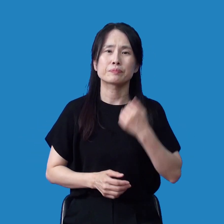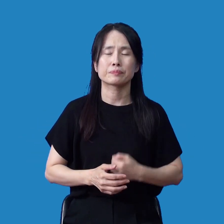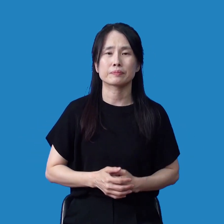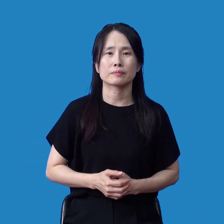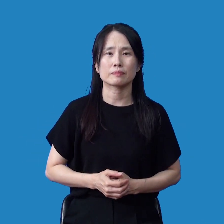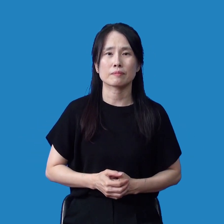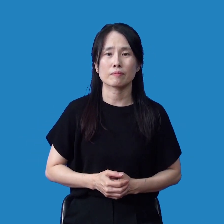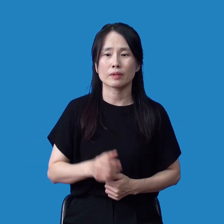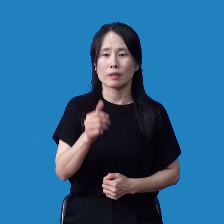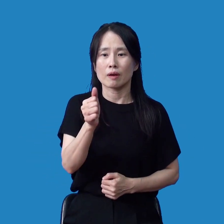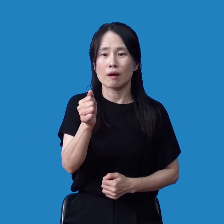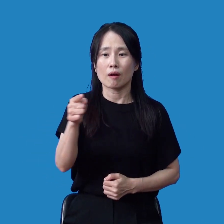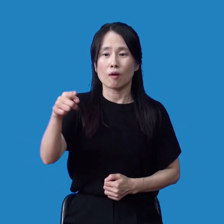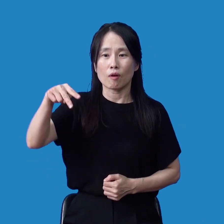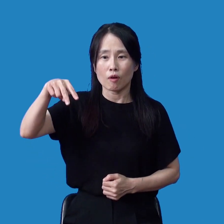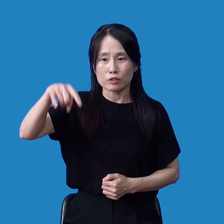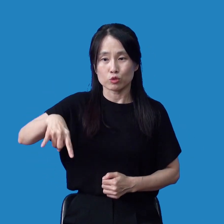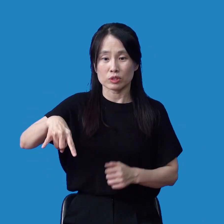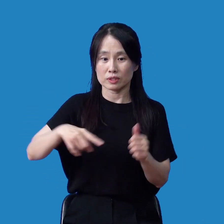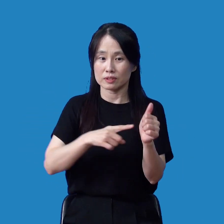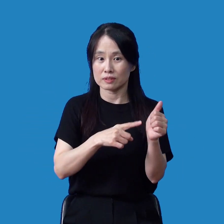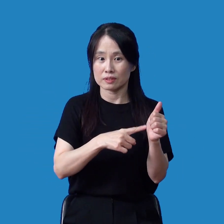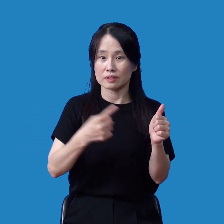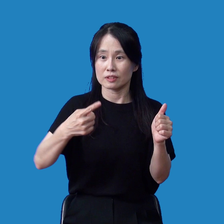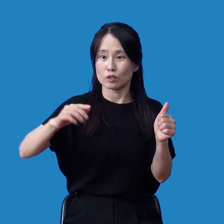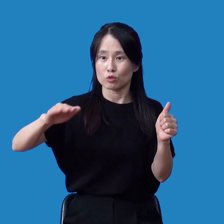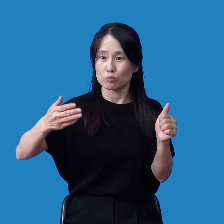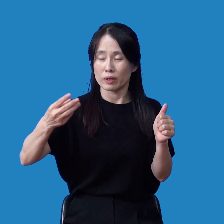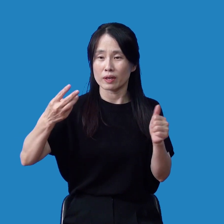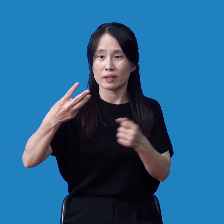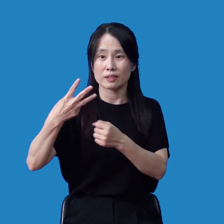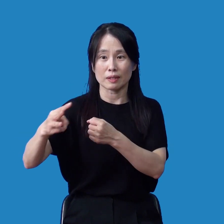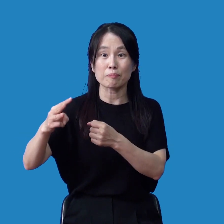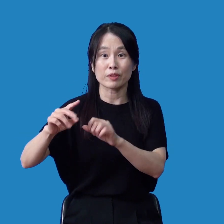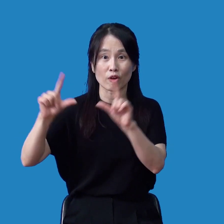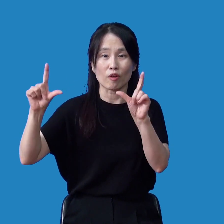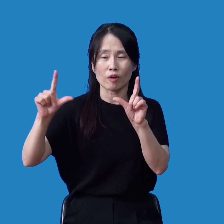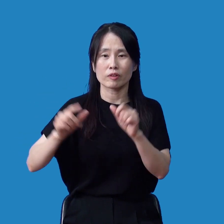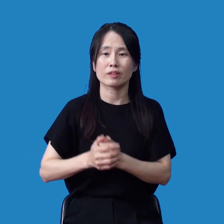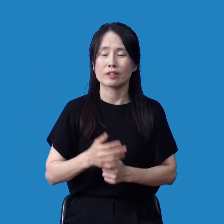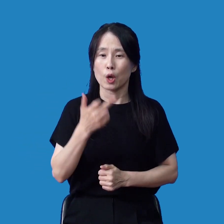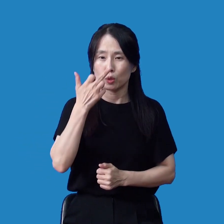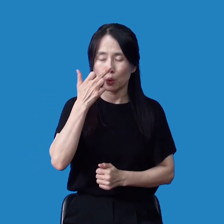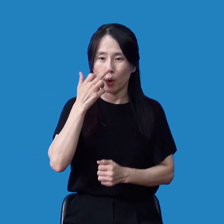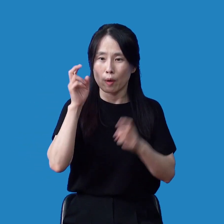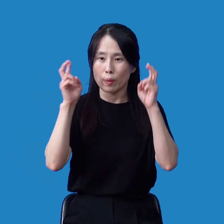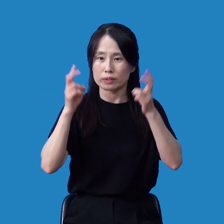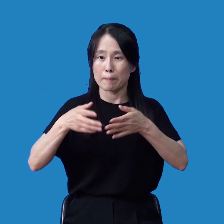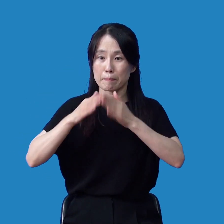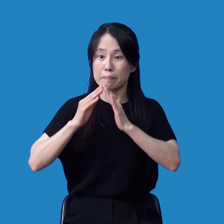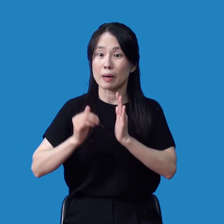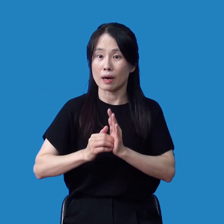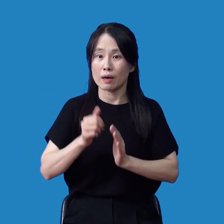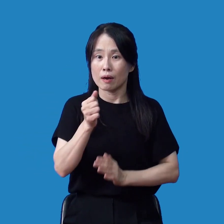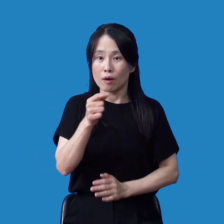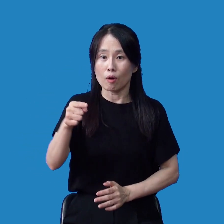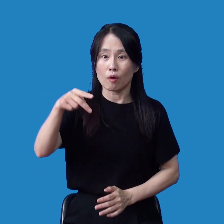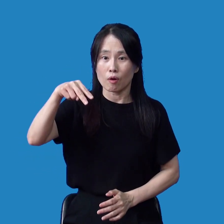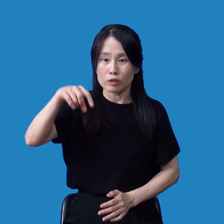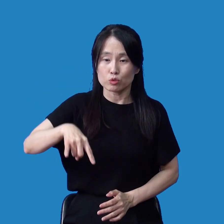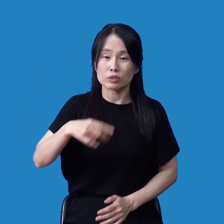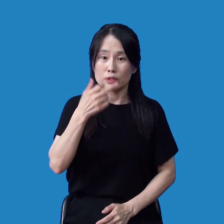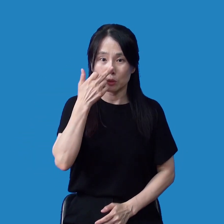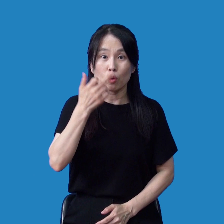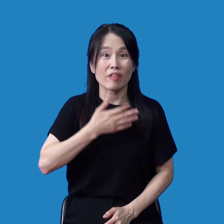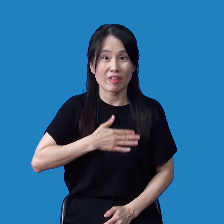밀턴 허쉬라는 사람은 1903년에 허쉬 초콜릿 주식회사를 창립을 했습니다. 허쉬 초콜릿